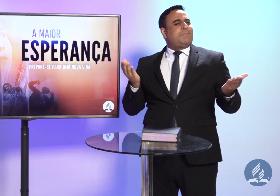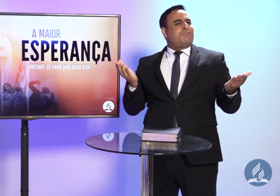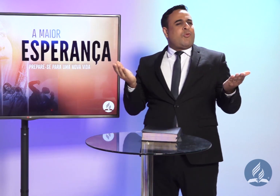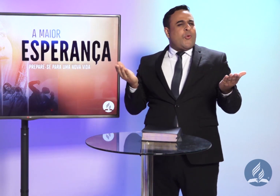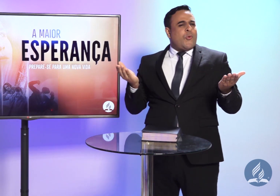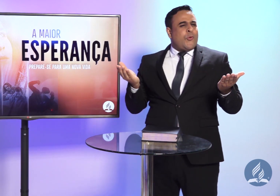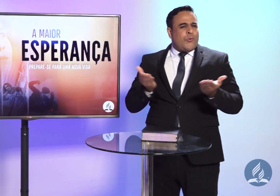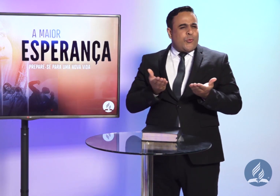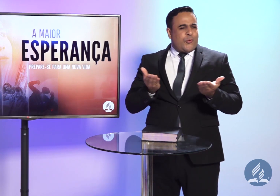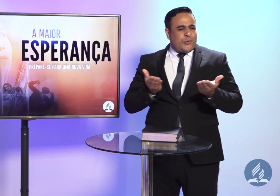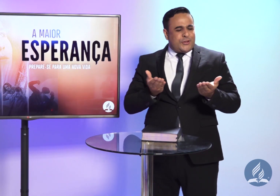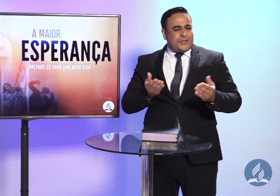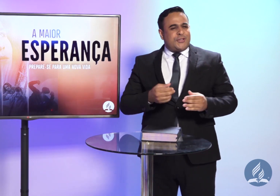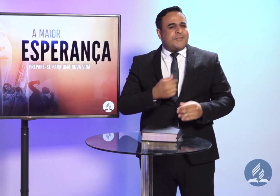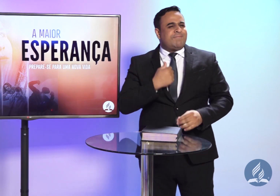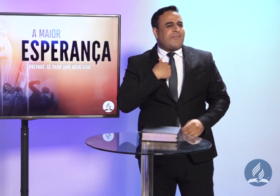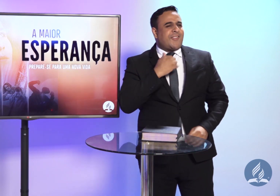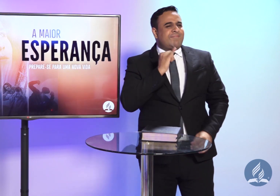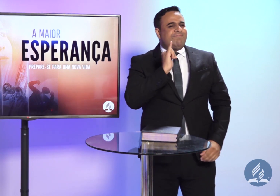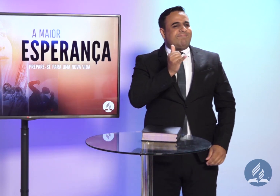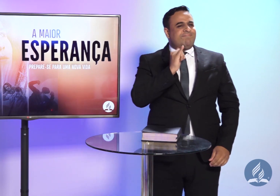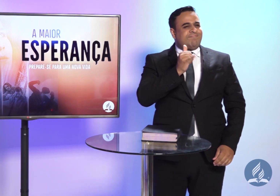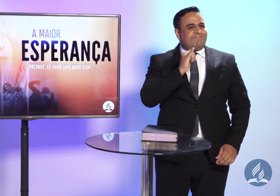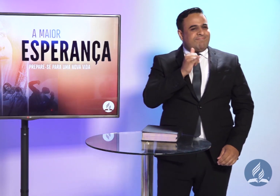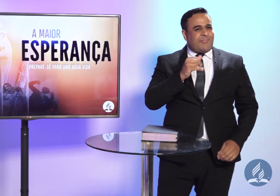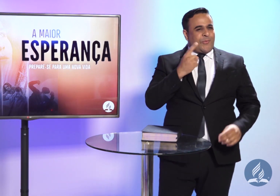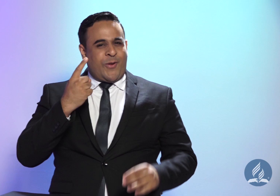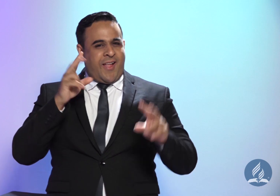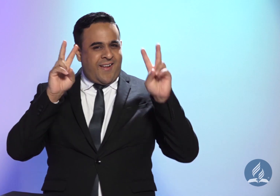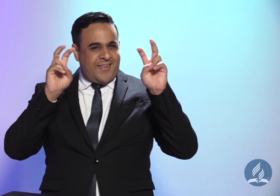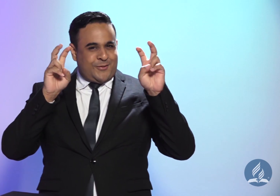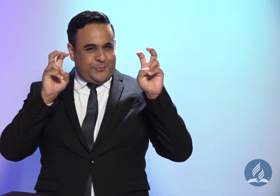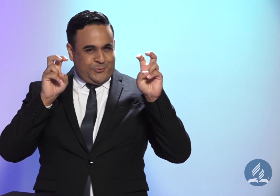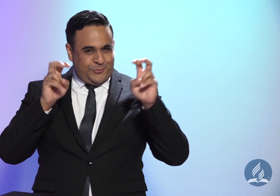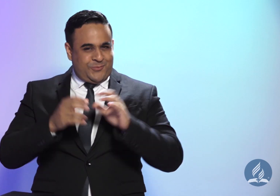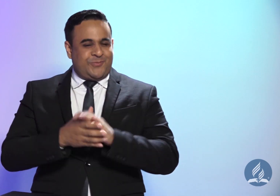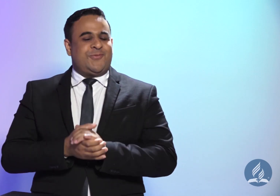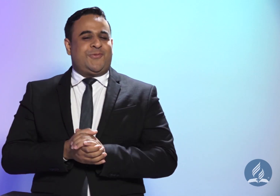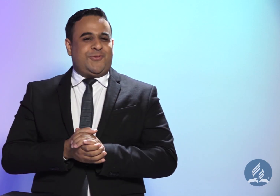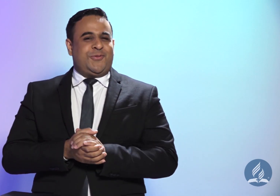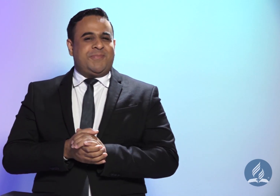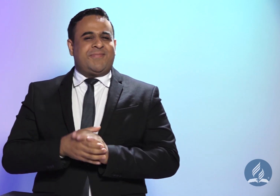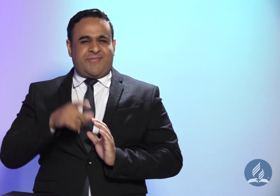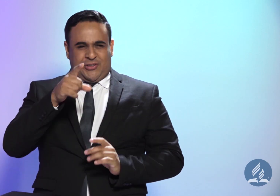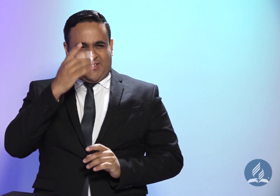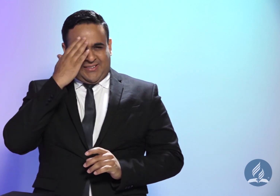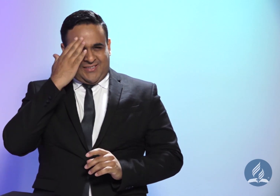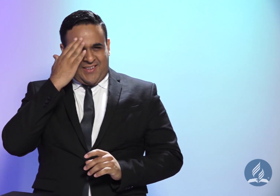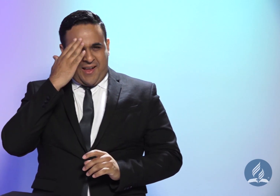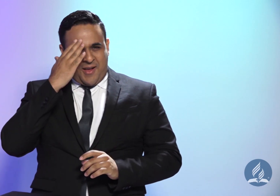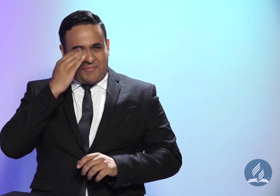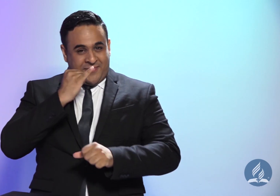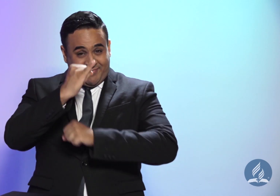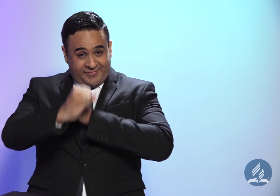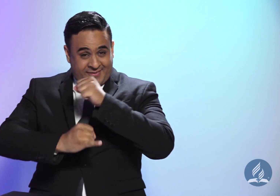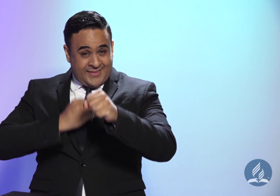uma promessa infalível. No dia de hoje, eu quero contar para vocês uma história sobre um tema